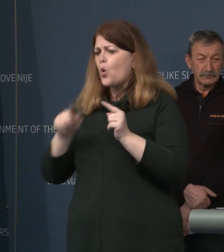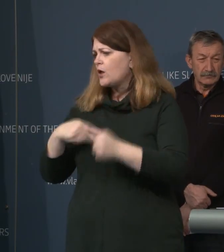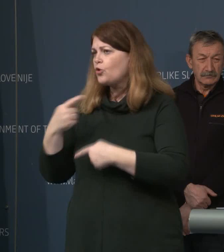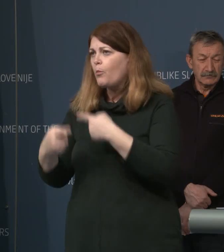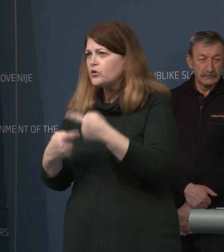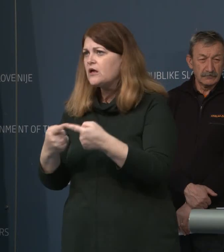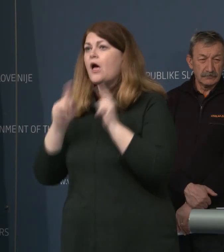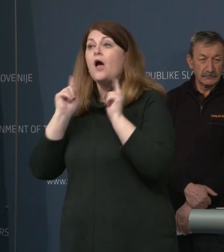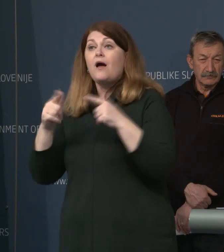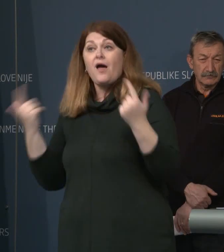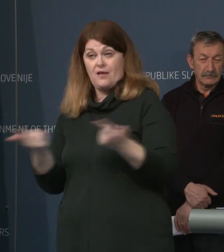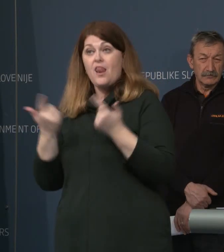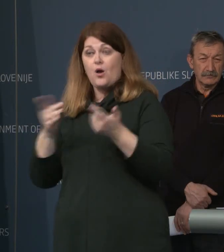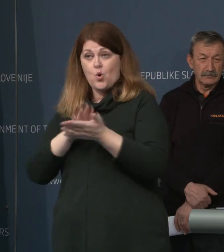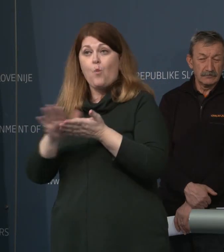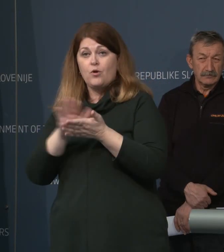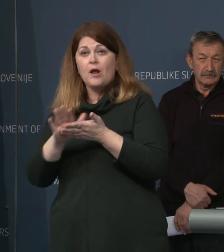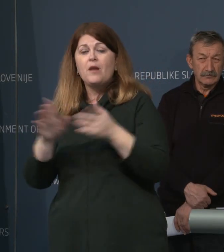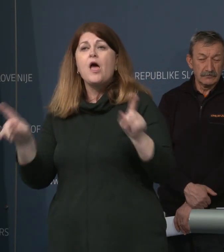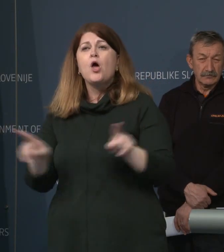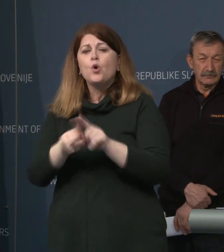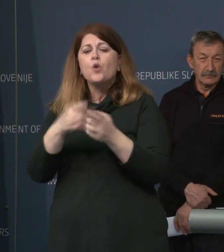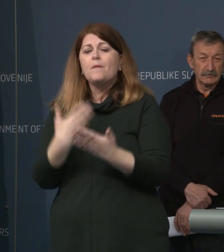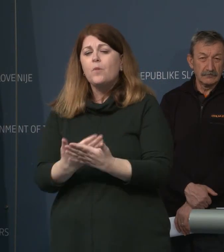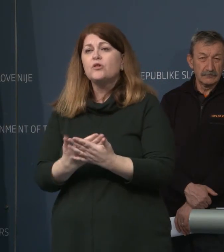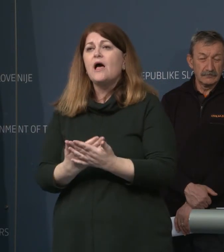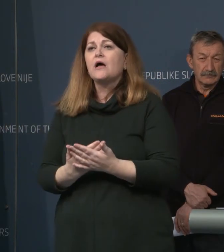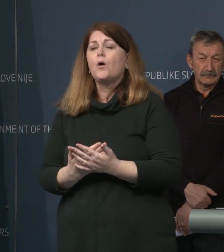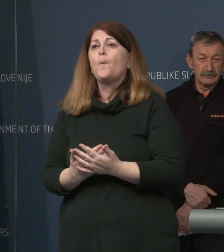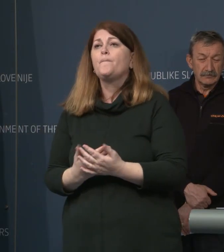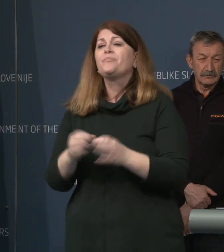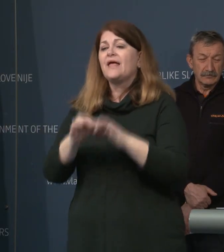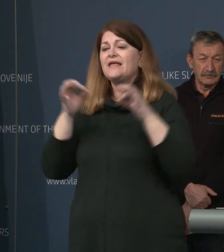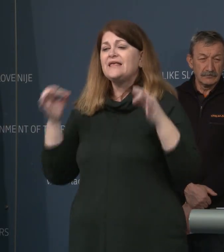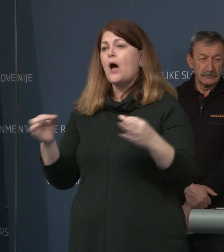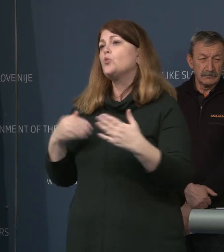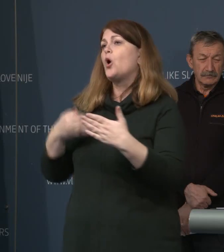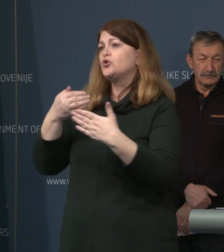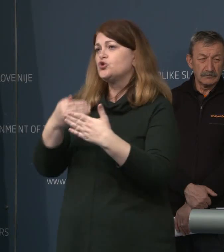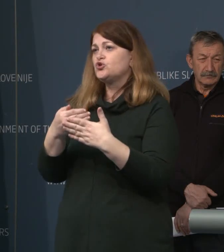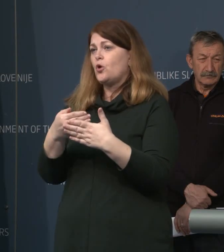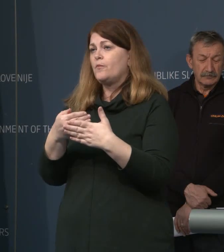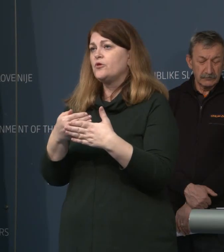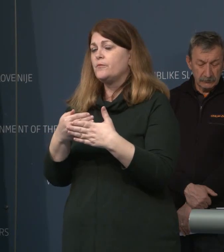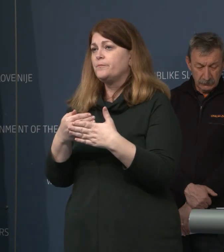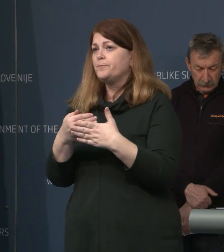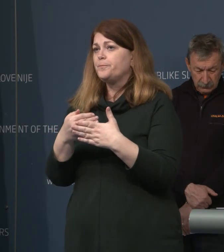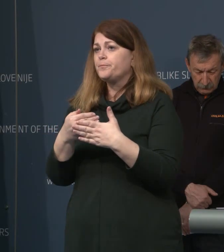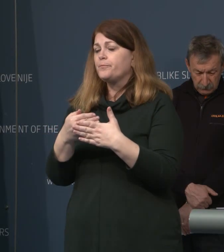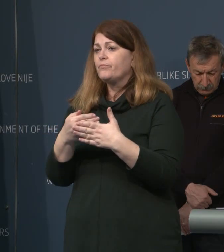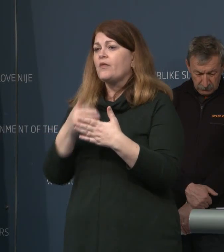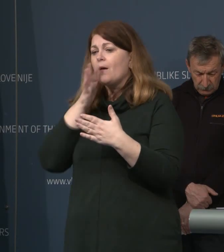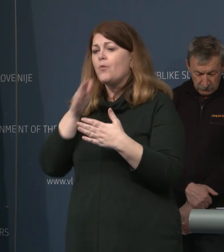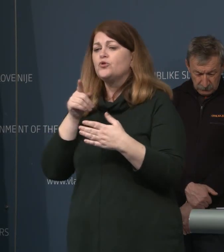poteka, kaj lahko uporabljajo kot podlago. Javno dostopno bodo tako